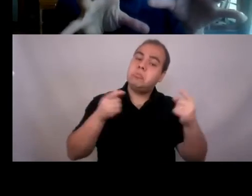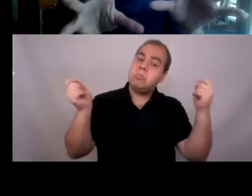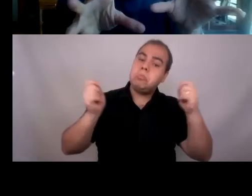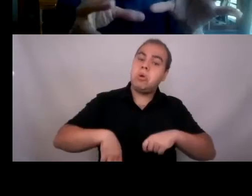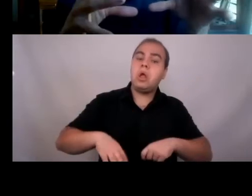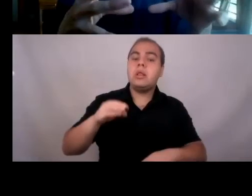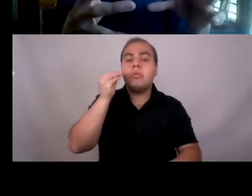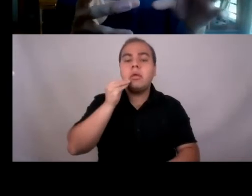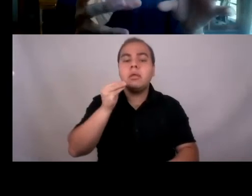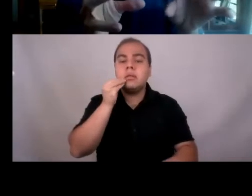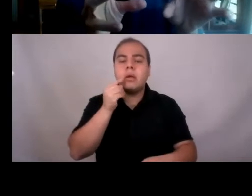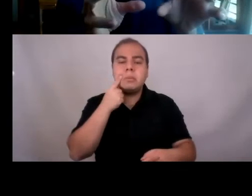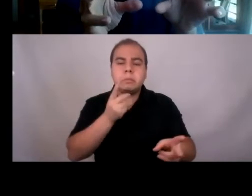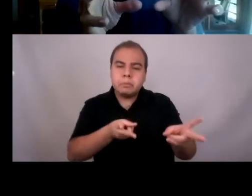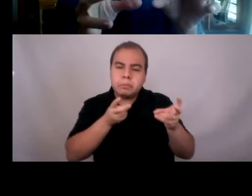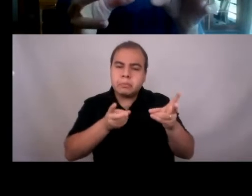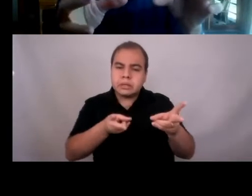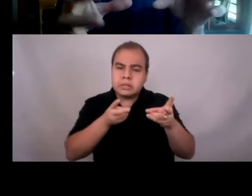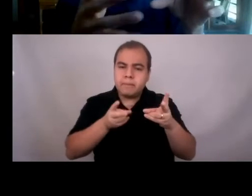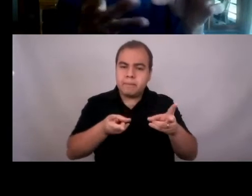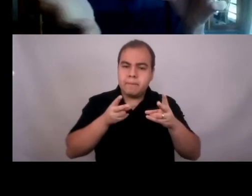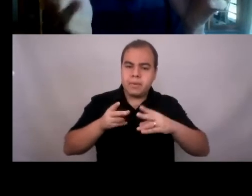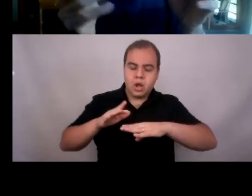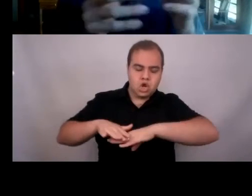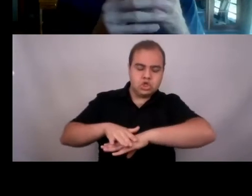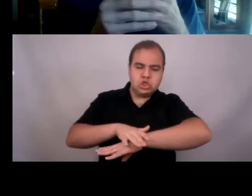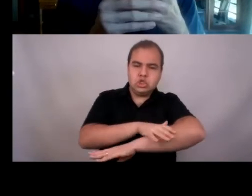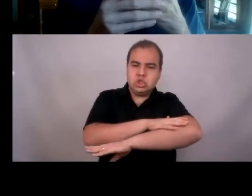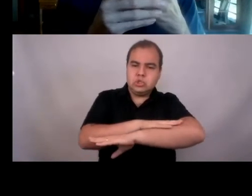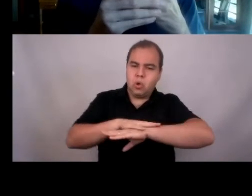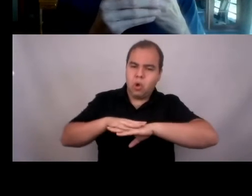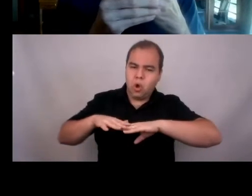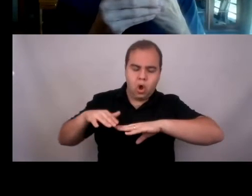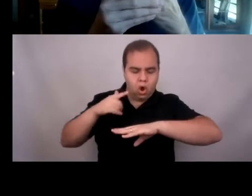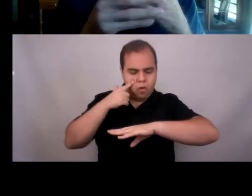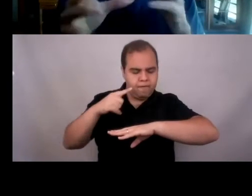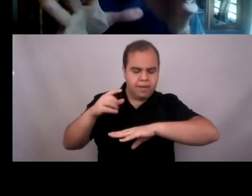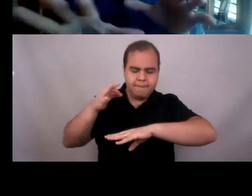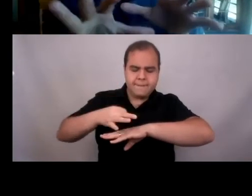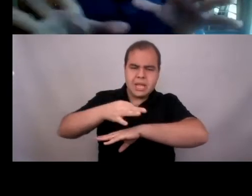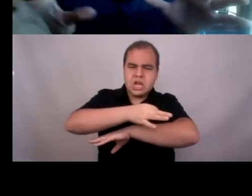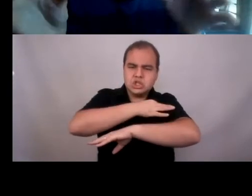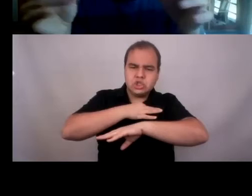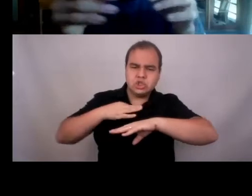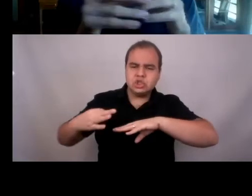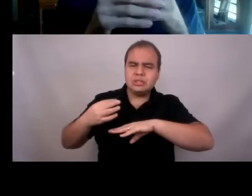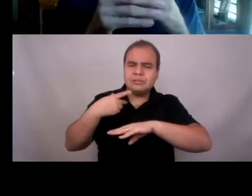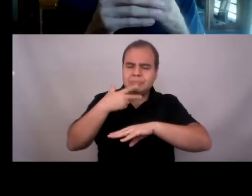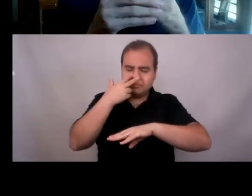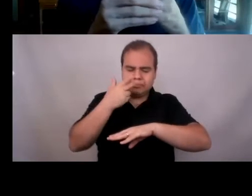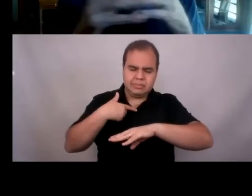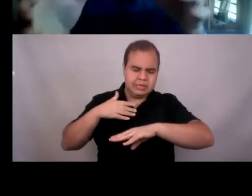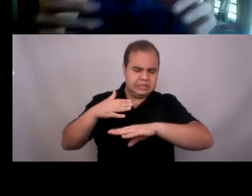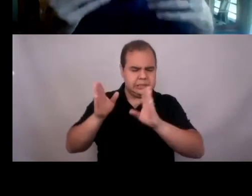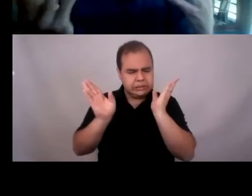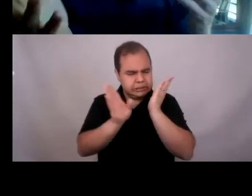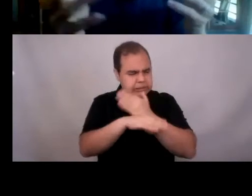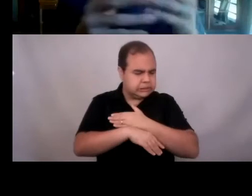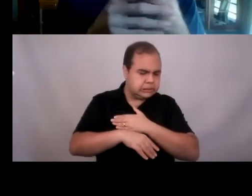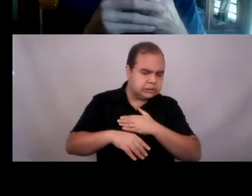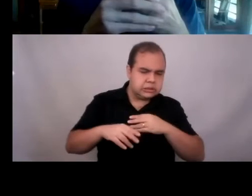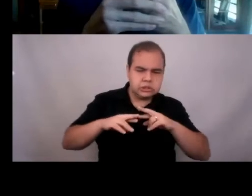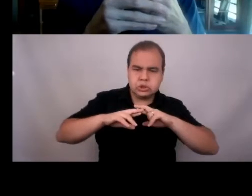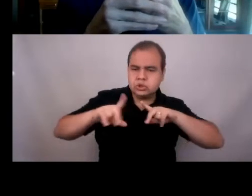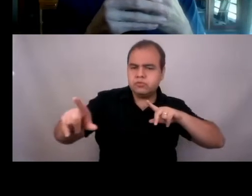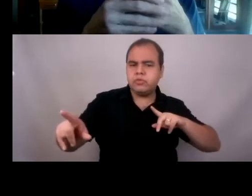tentar identificar manchas de solo que sejam eventualmente manchas que destoem do entorno, tá? E vão